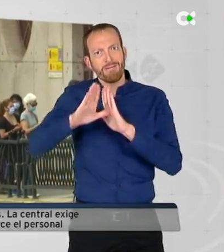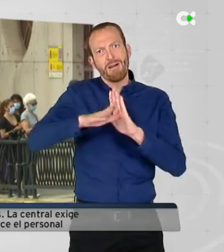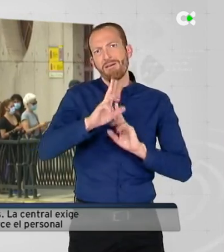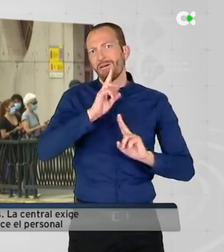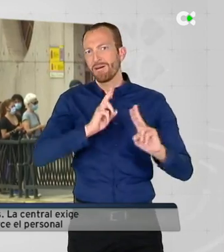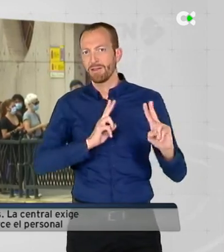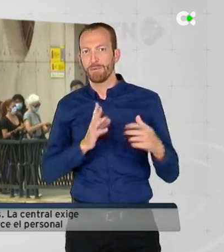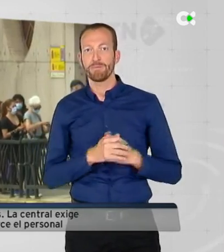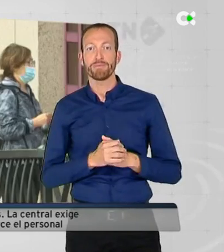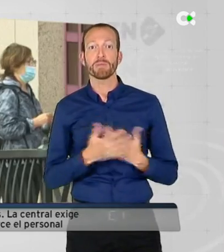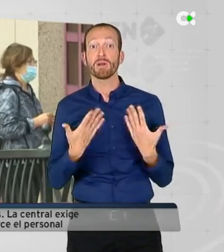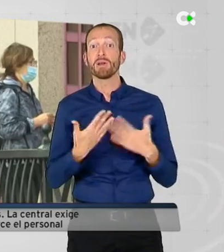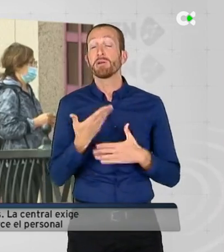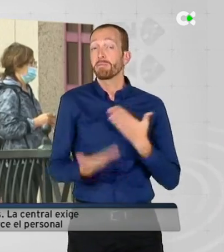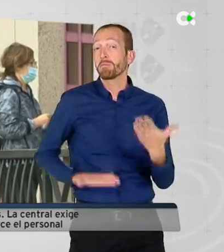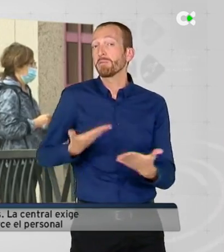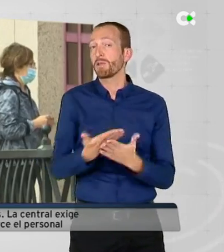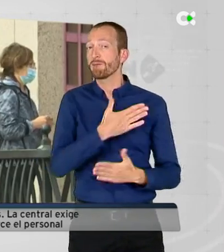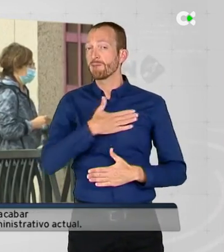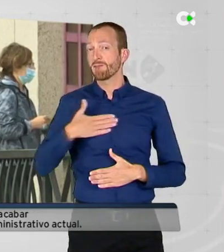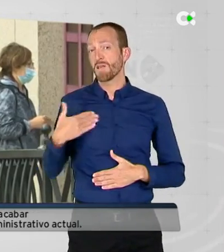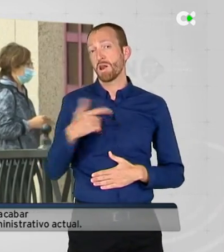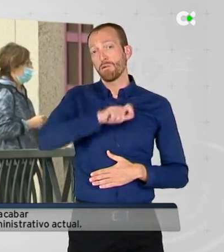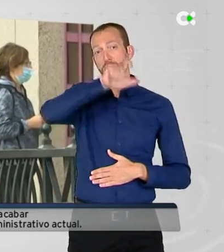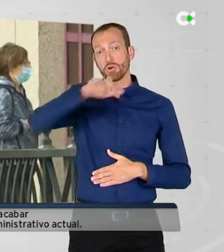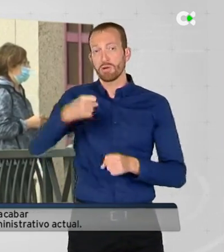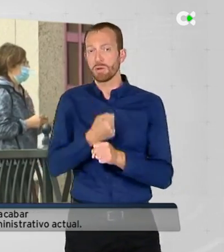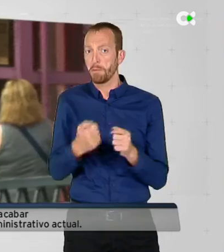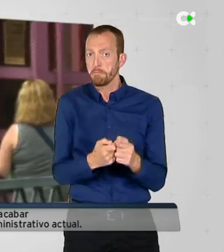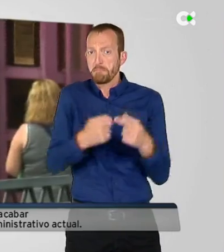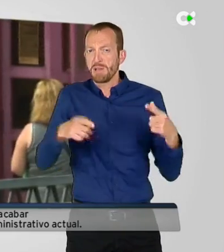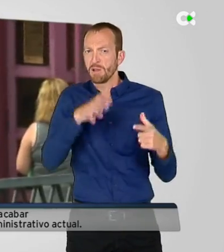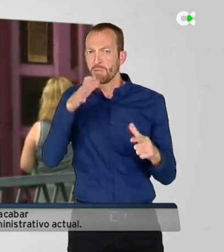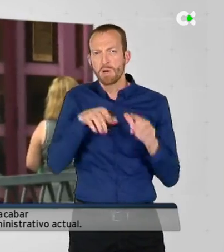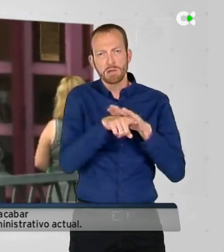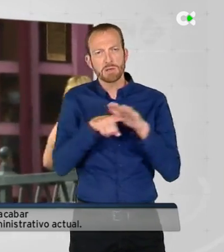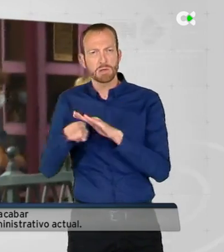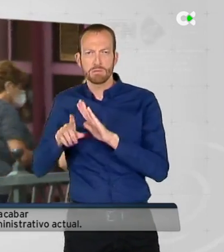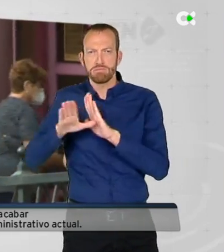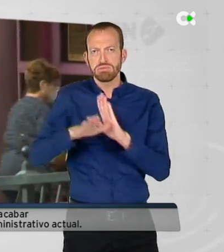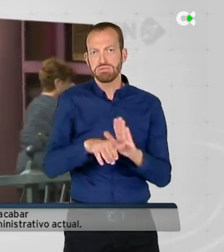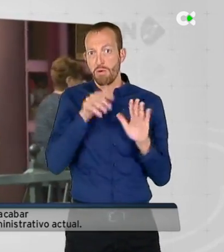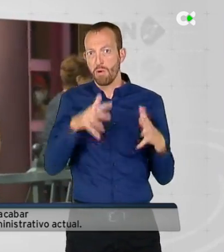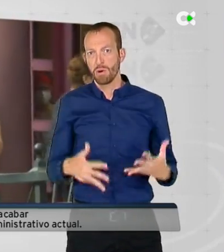los usuarios. La central exige que se refuerce el personal para acabar con el atasco administrativo actual.